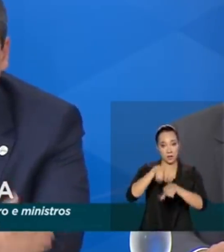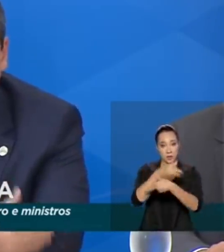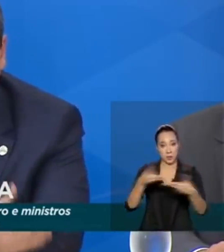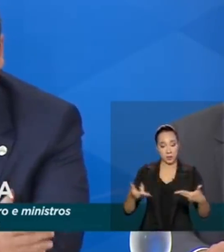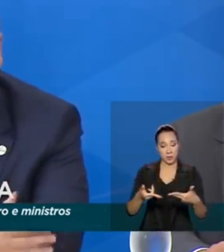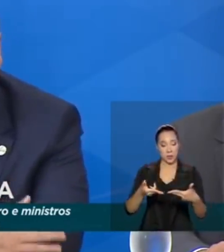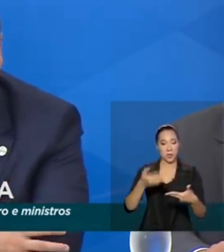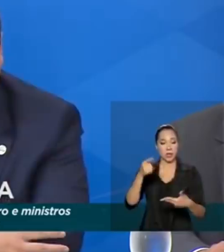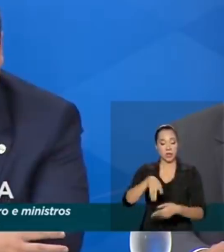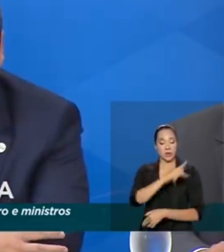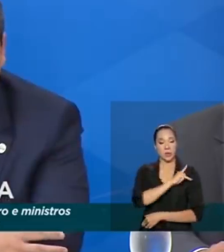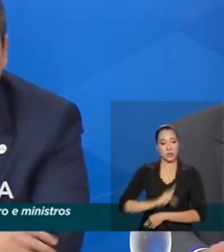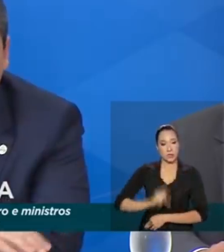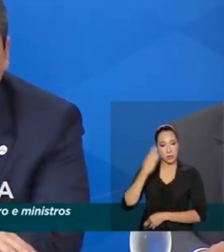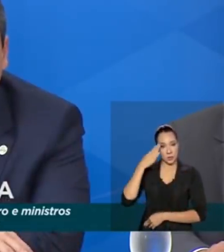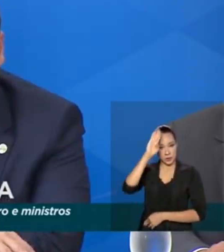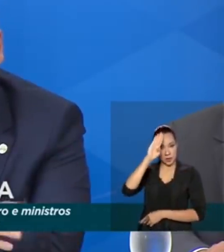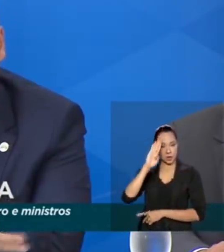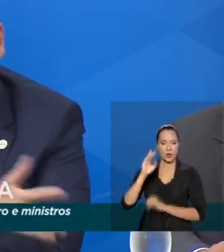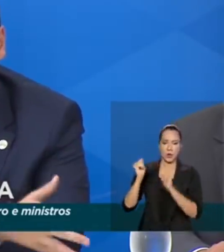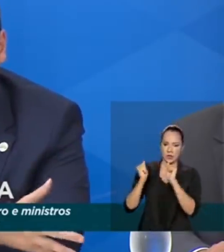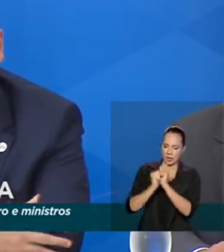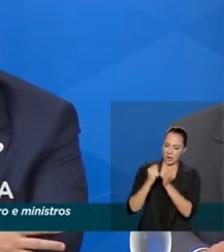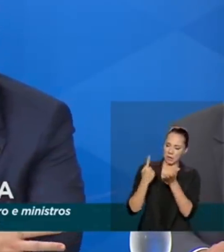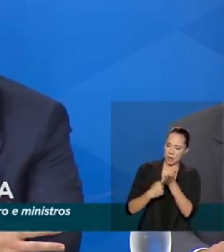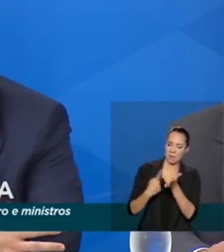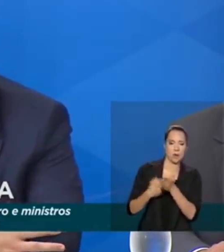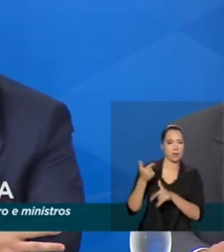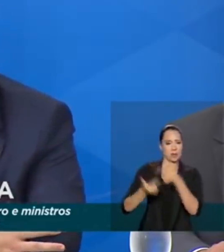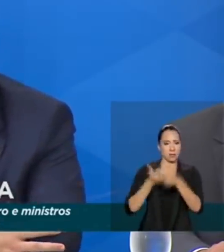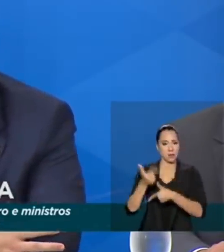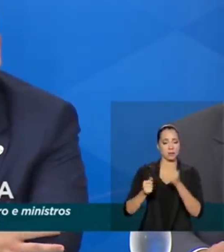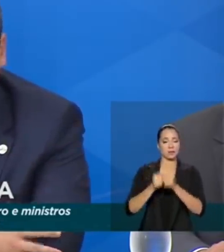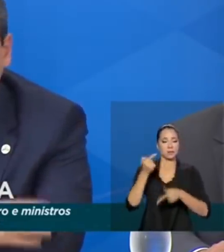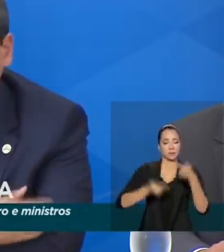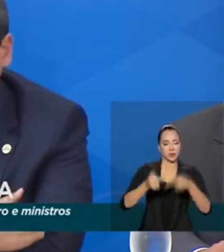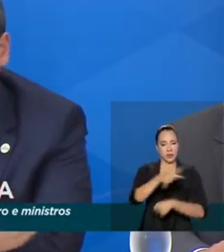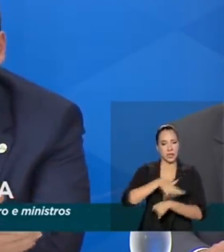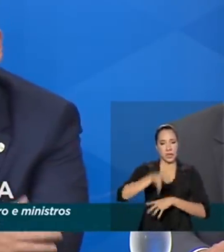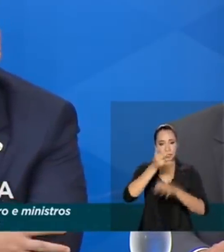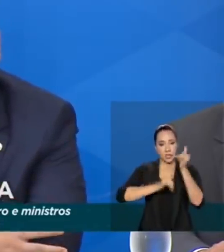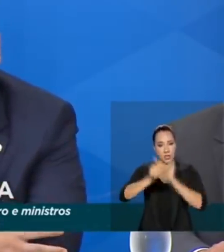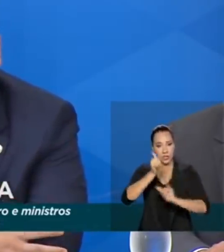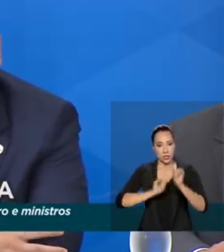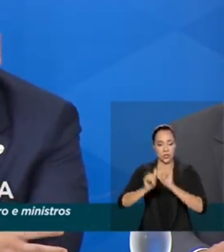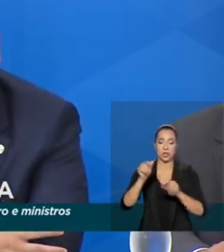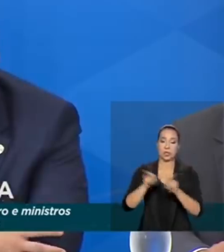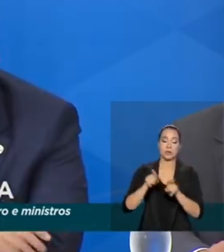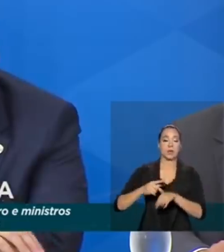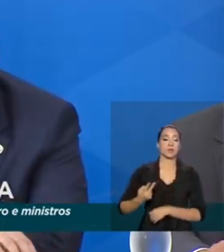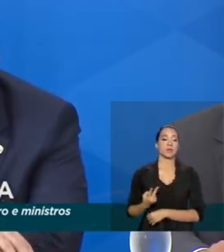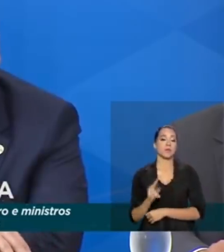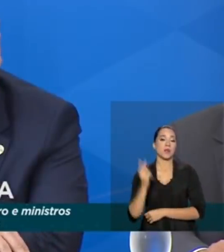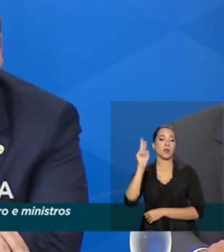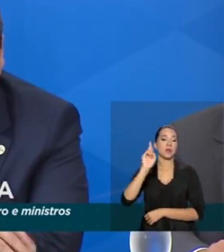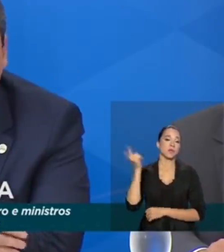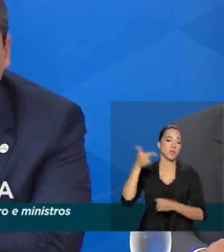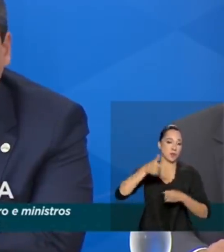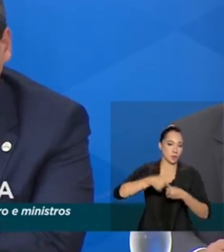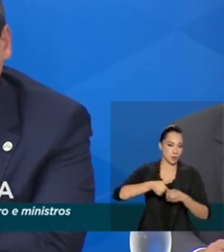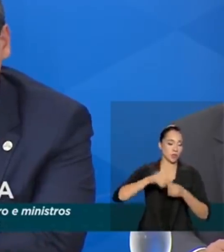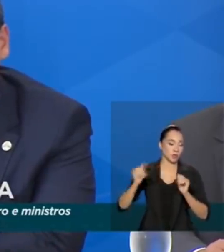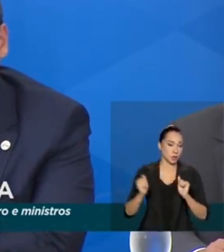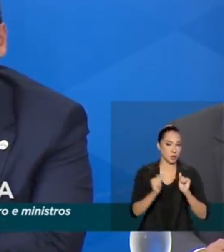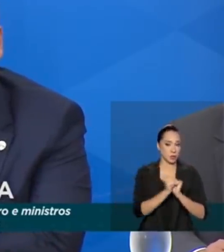tem uma agenda permanente de trabalho, no qual essa questão da política energética, a questão, obviamente, dos preços de combustíveis se insere,